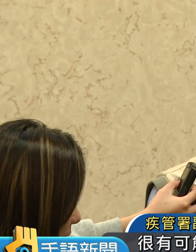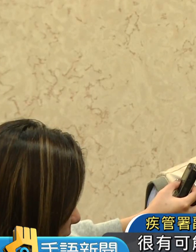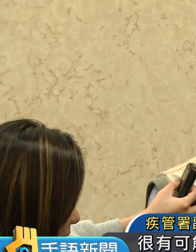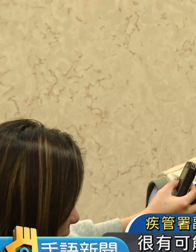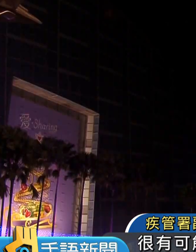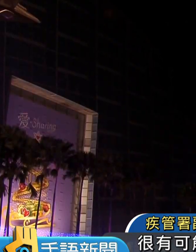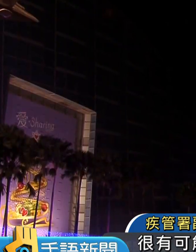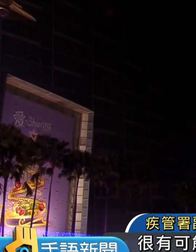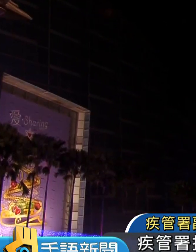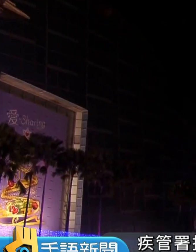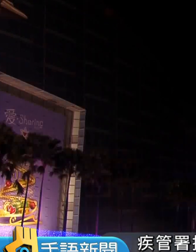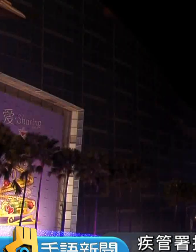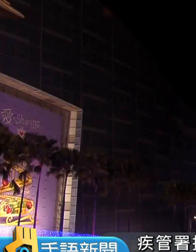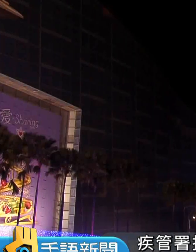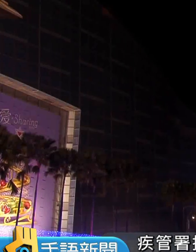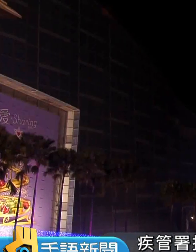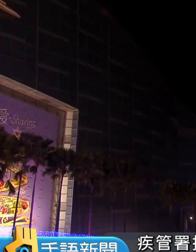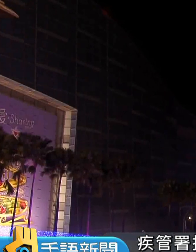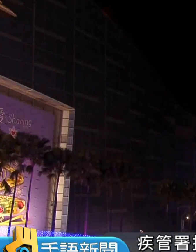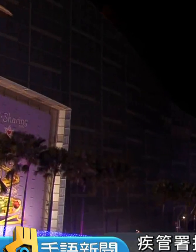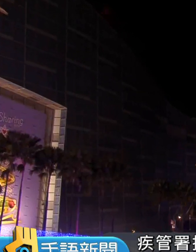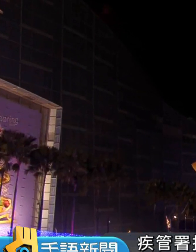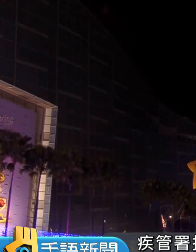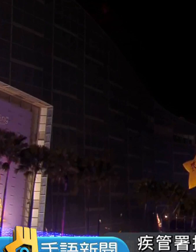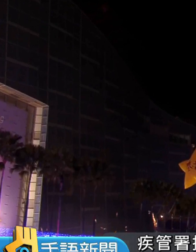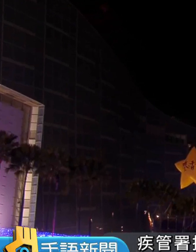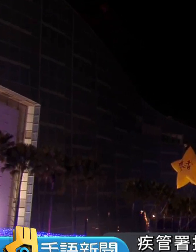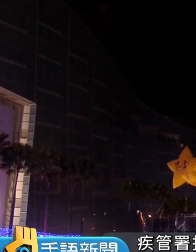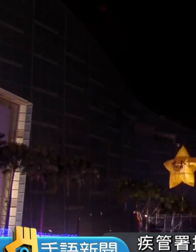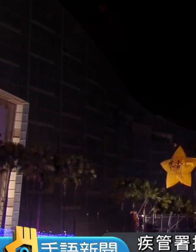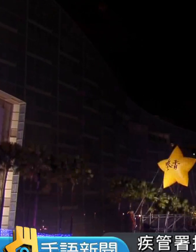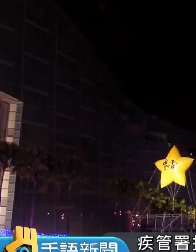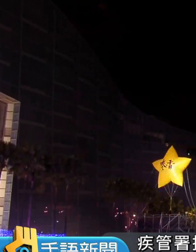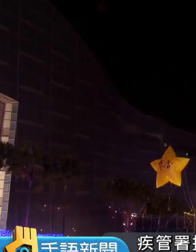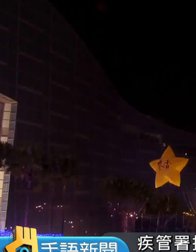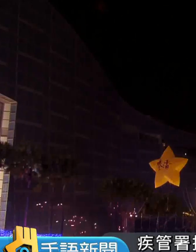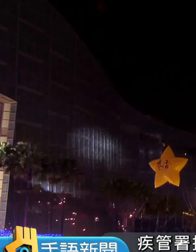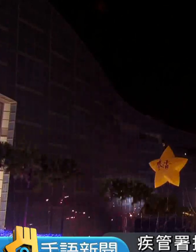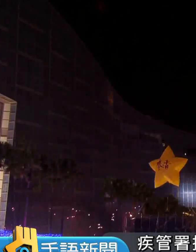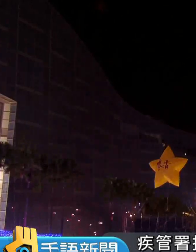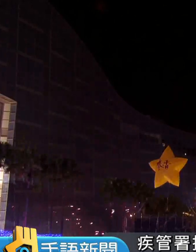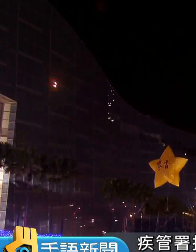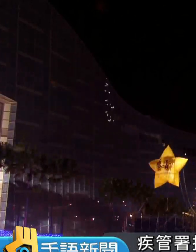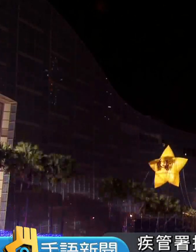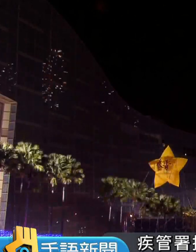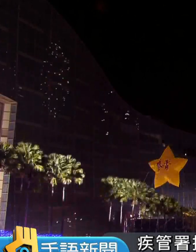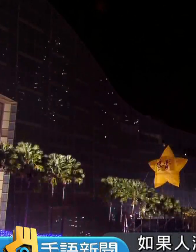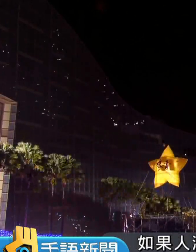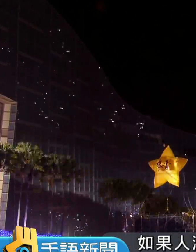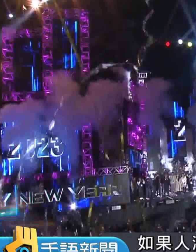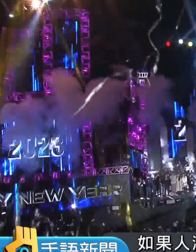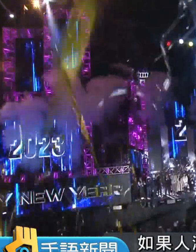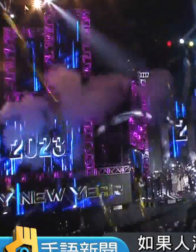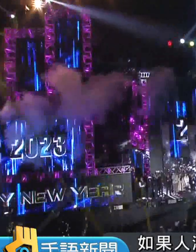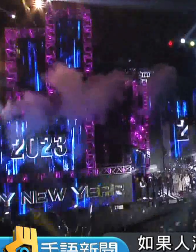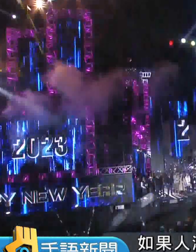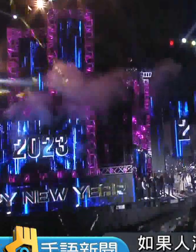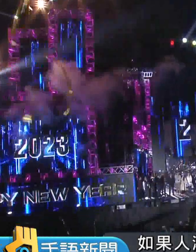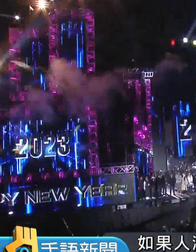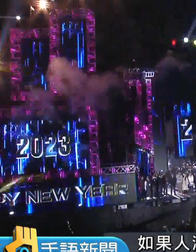主。 疾管署提醒，岁末年终之际，跨年、尾牙和选举造势等聚会活动多，如果人潮聚集而且无法保